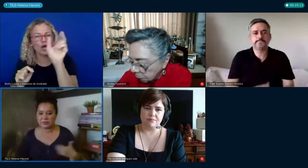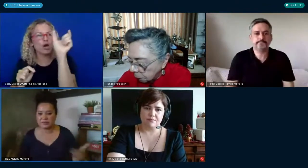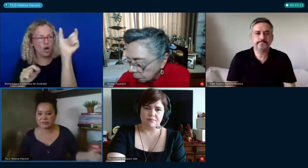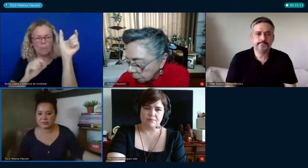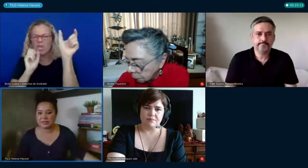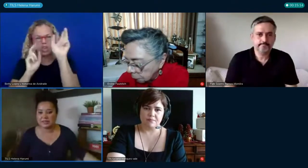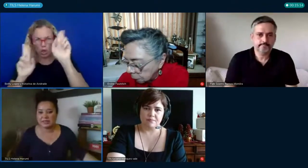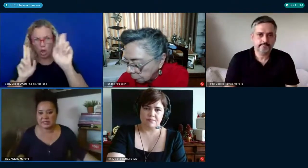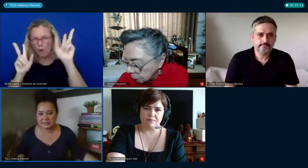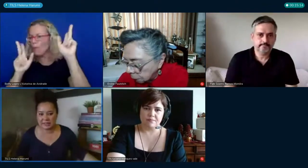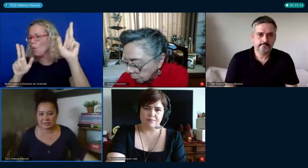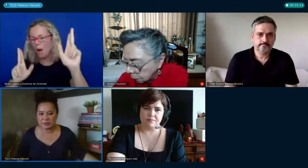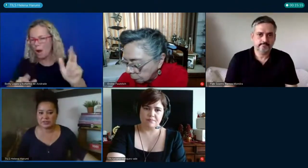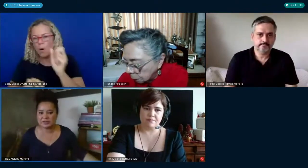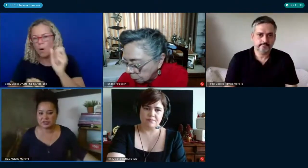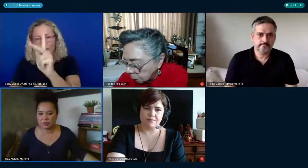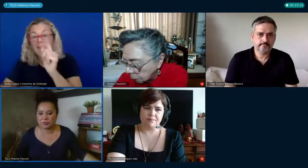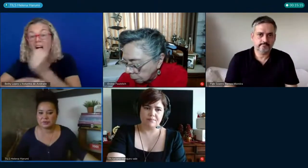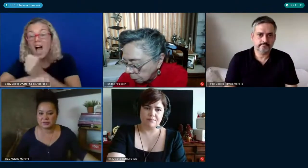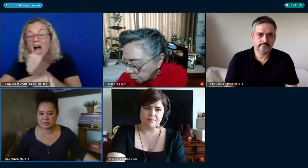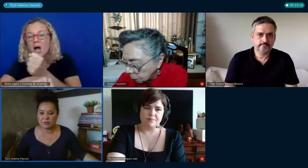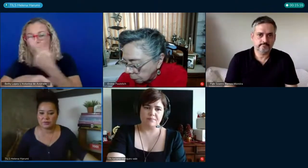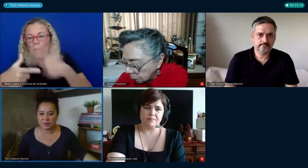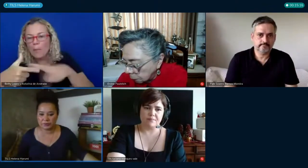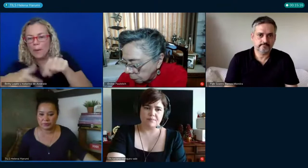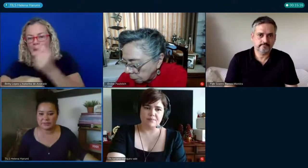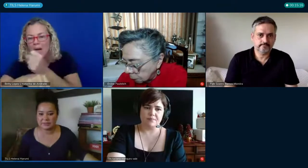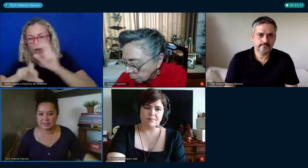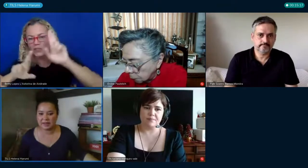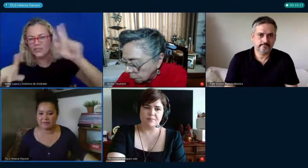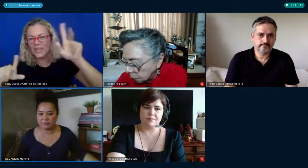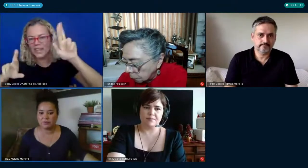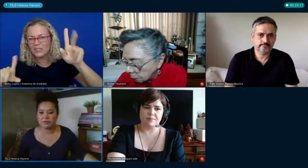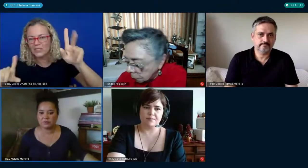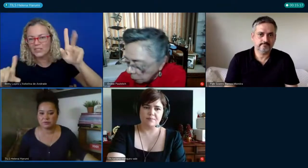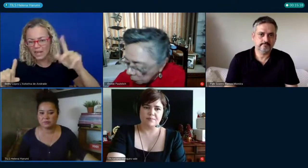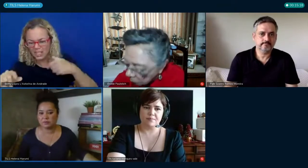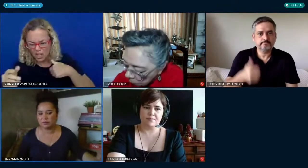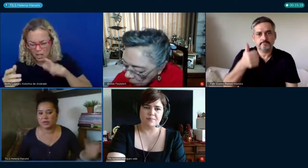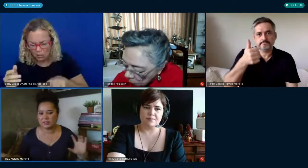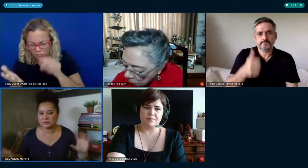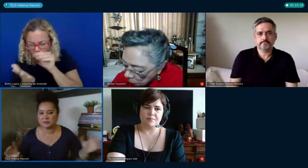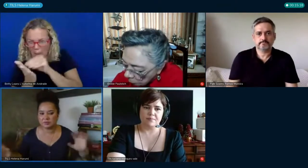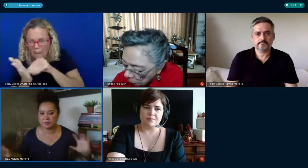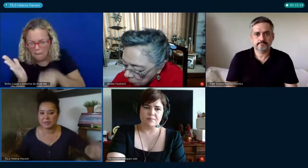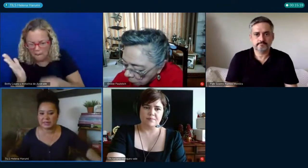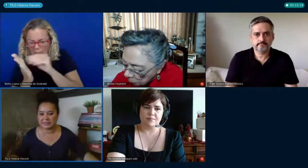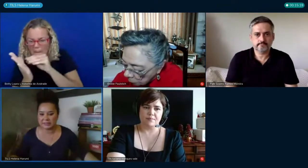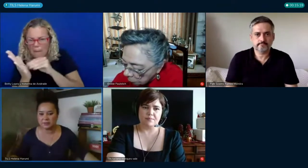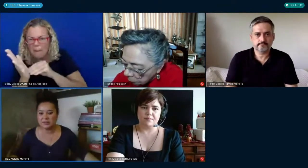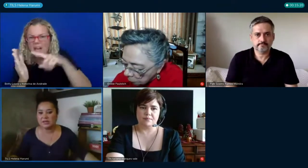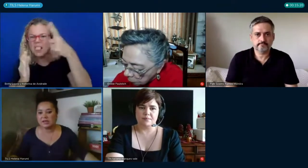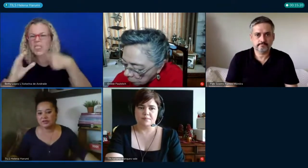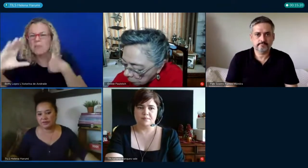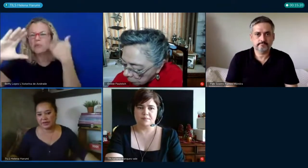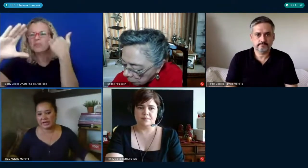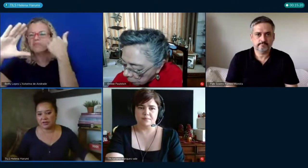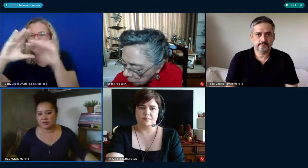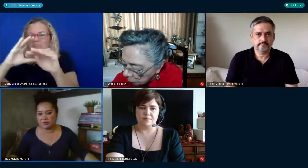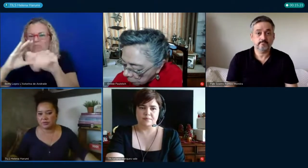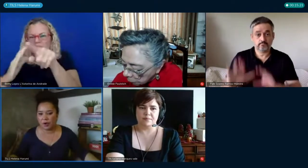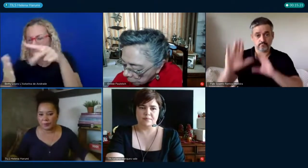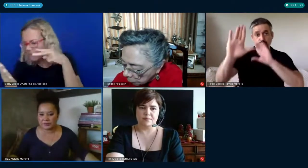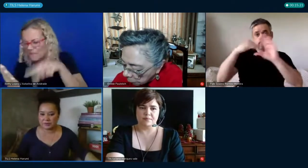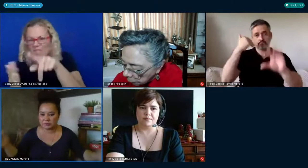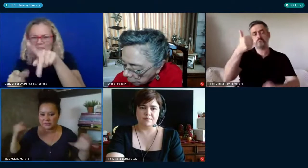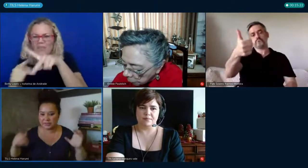correta e fazer as correções nas citações de alguns autores que estavam com o ano de publicação